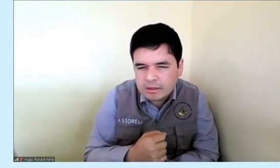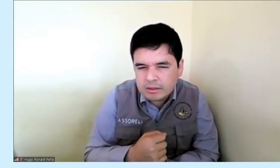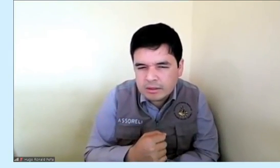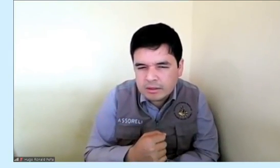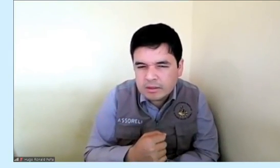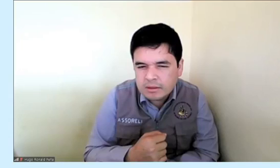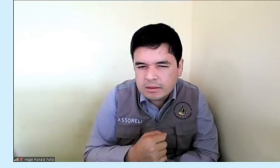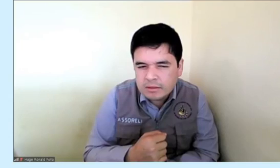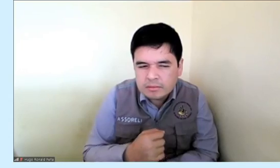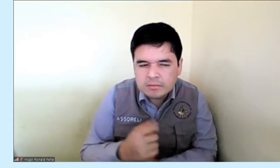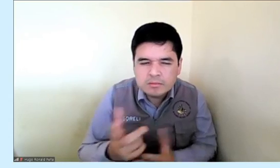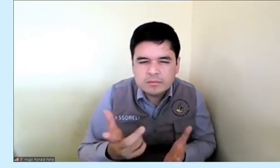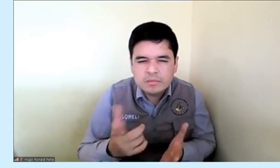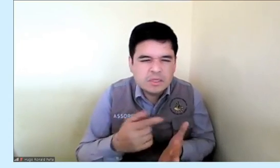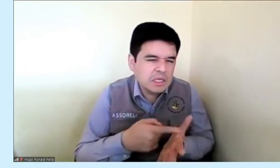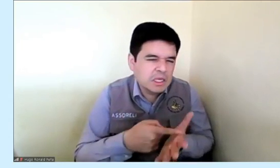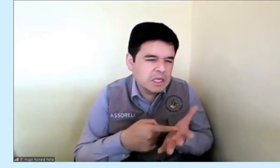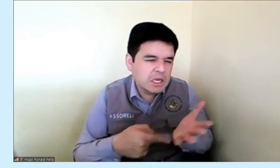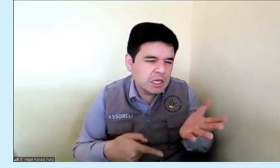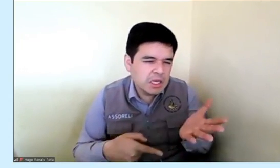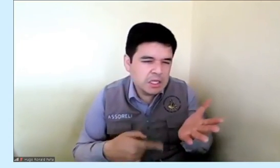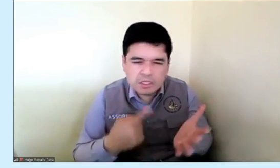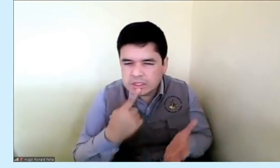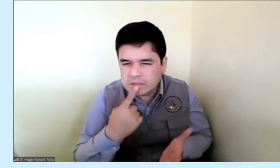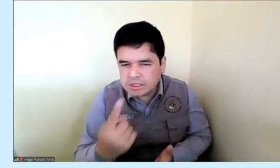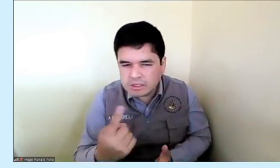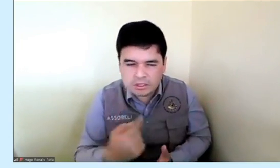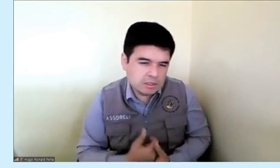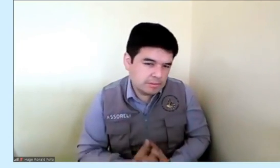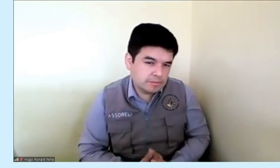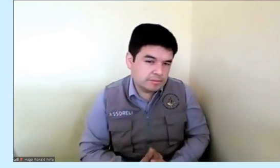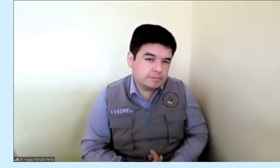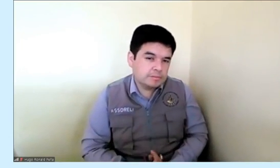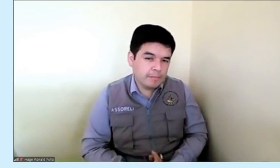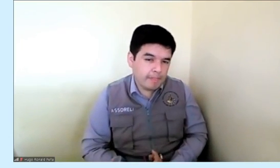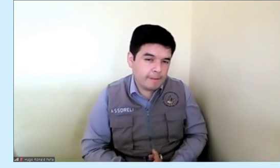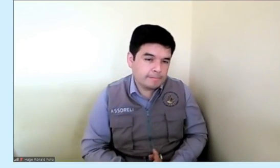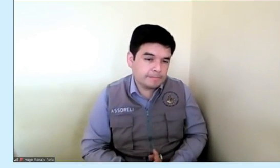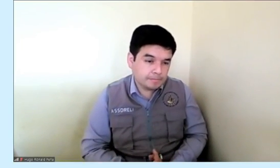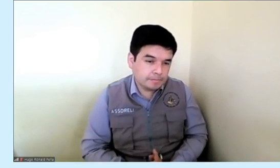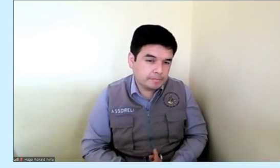decir. ¿Qué dices? ¿Qué dices?